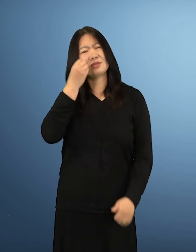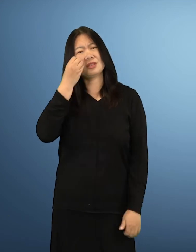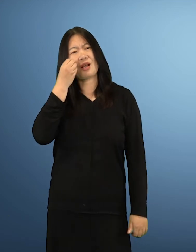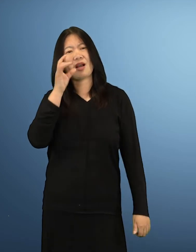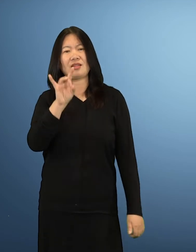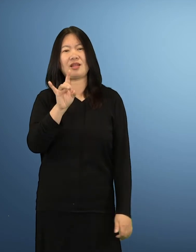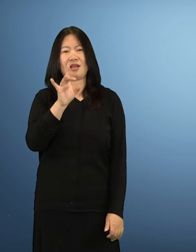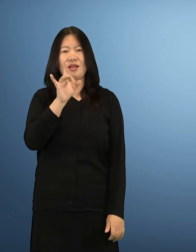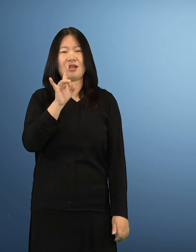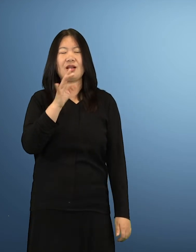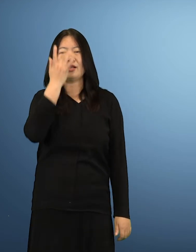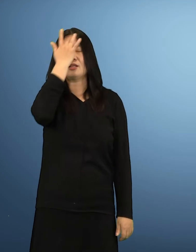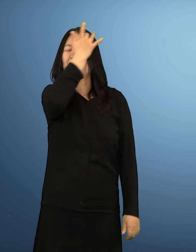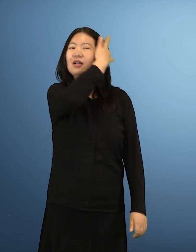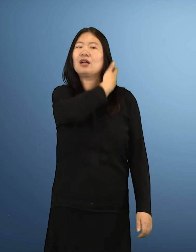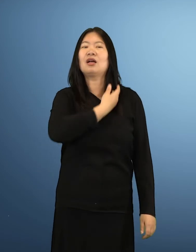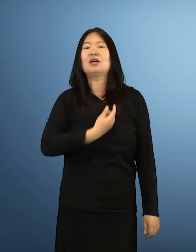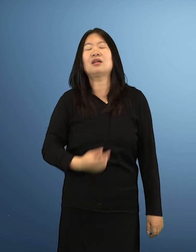이상한 게 하나 있어요.